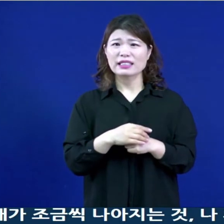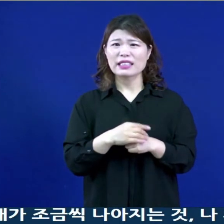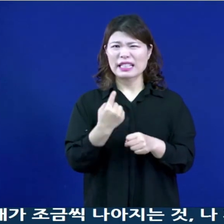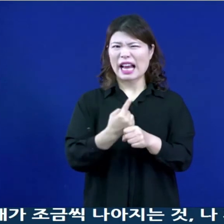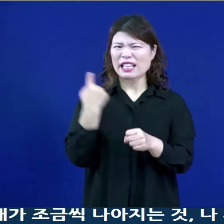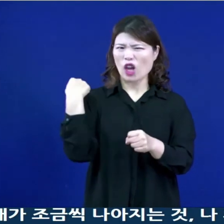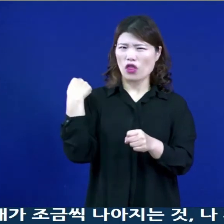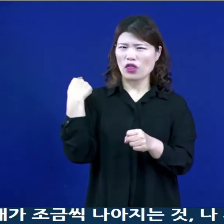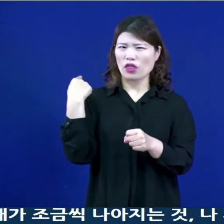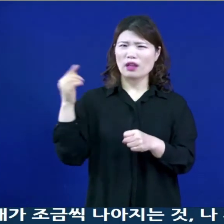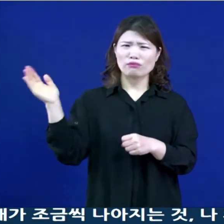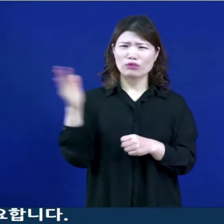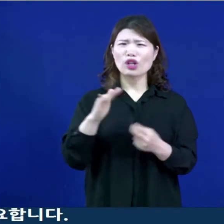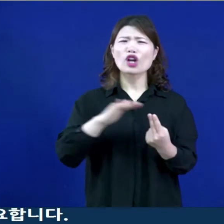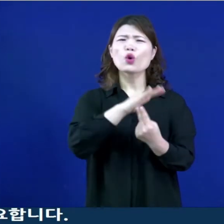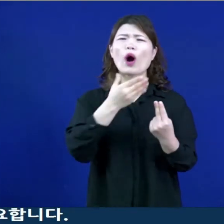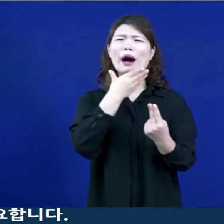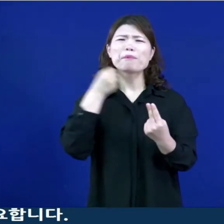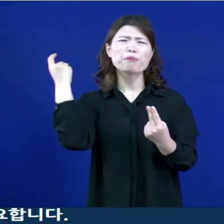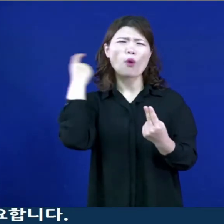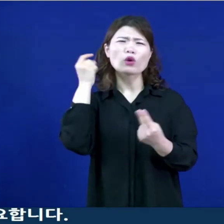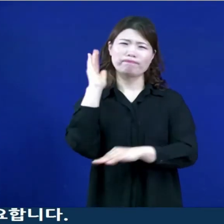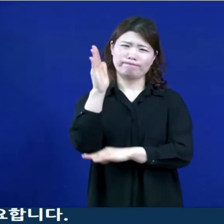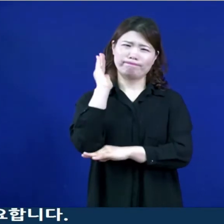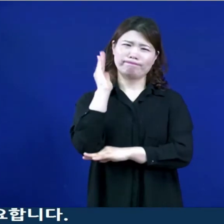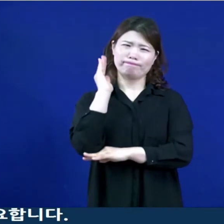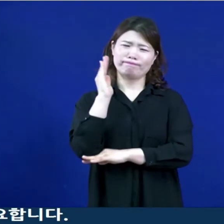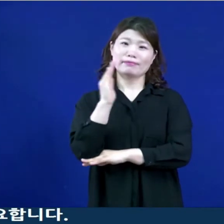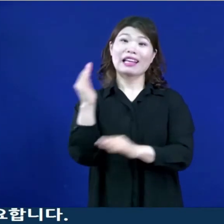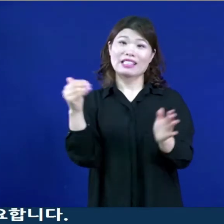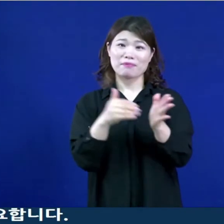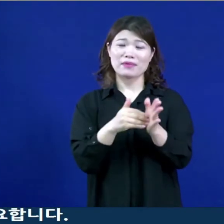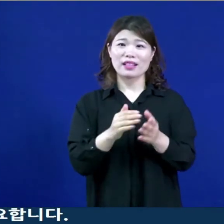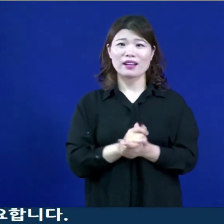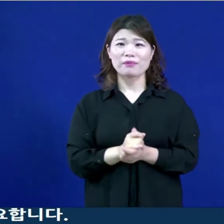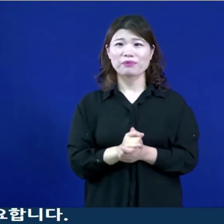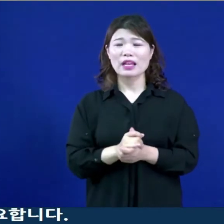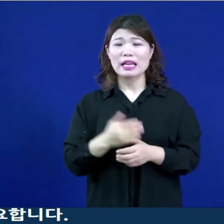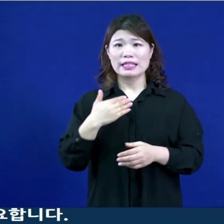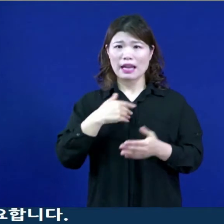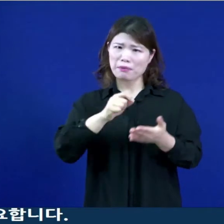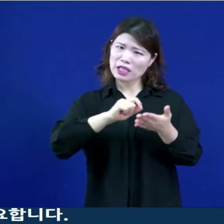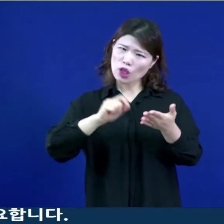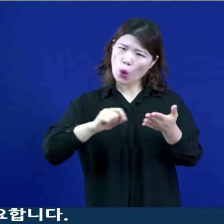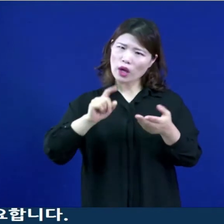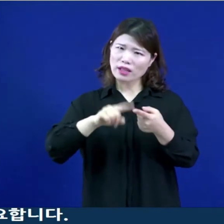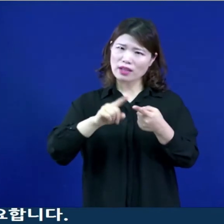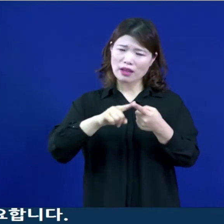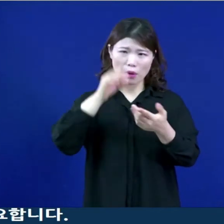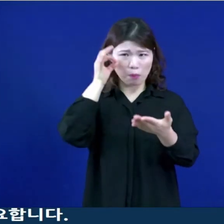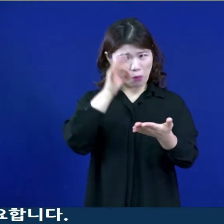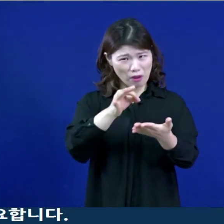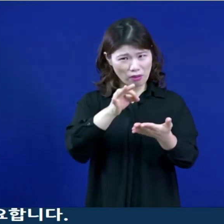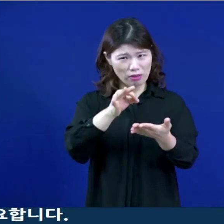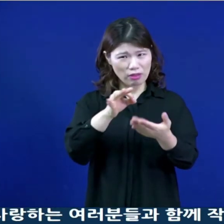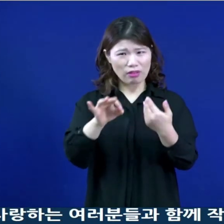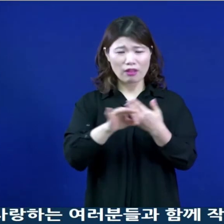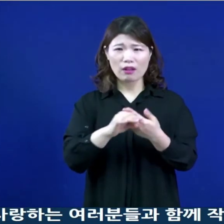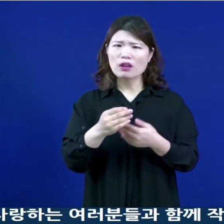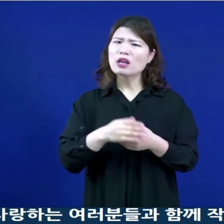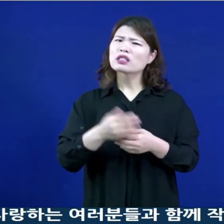왔습니다. 이제 제법 몇 달의 기간이 지났는데 저의 기록들을 이렇게 들추어 보면서